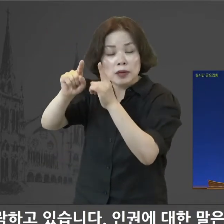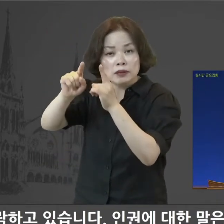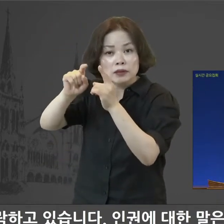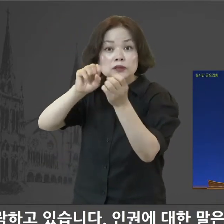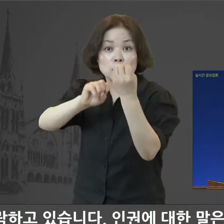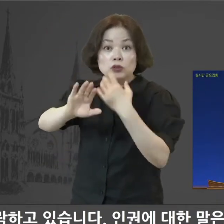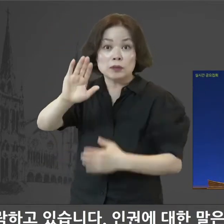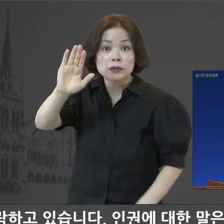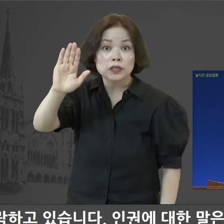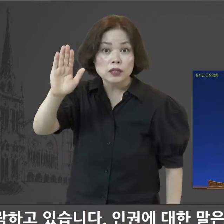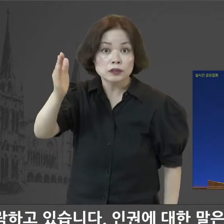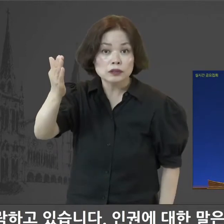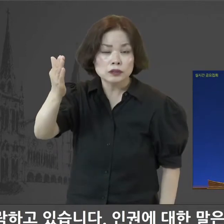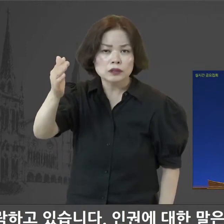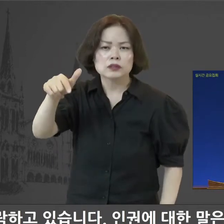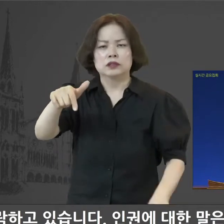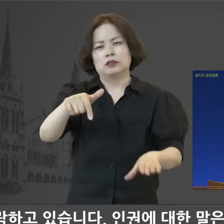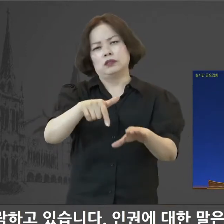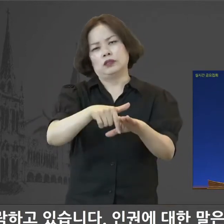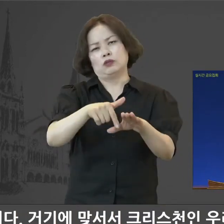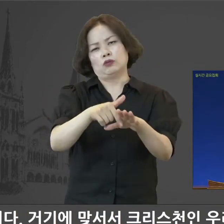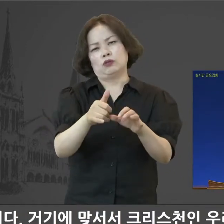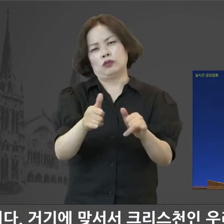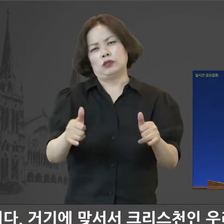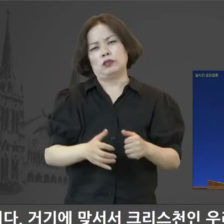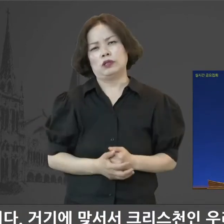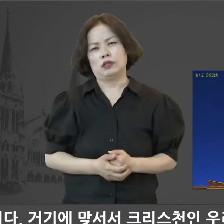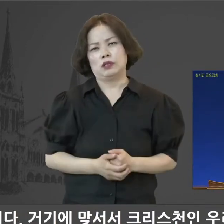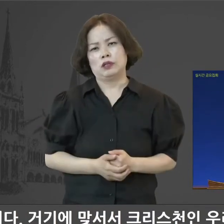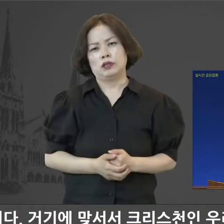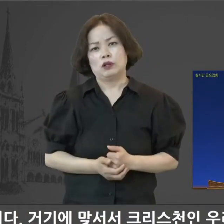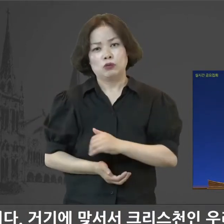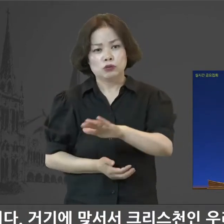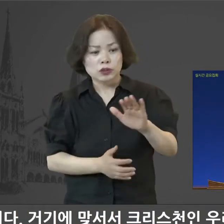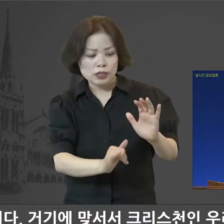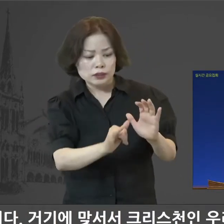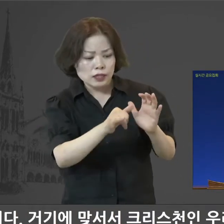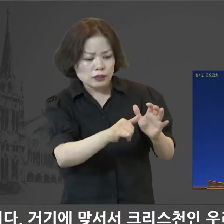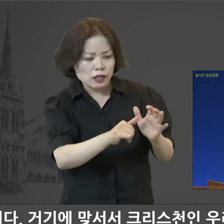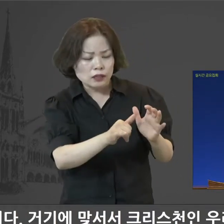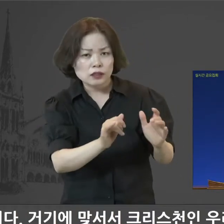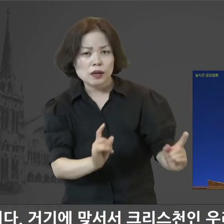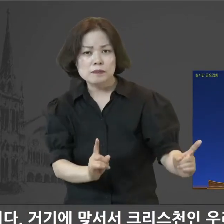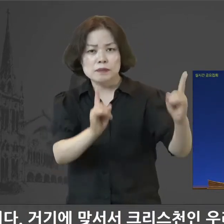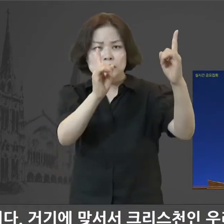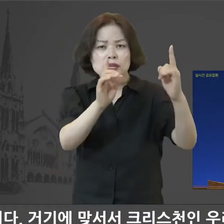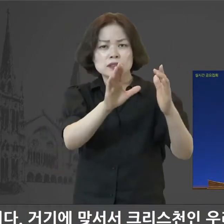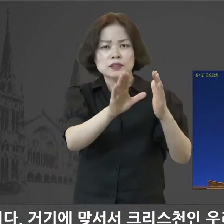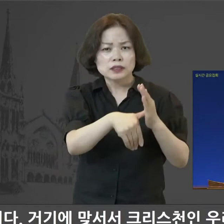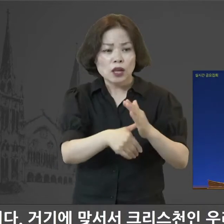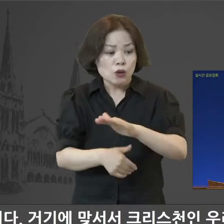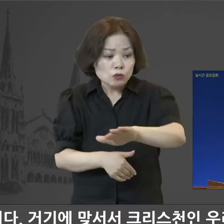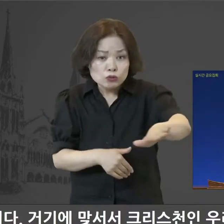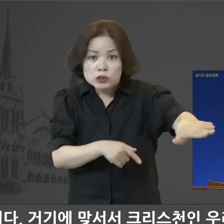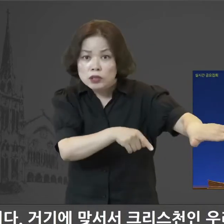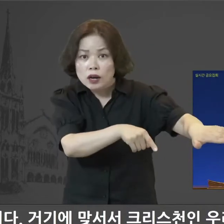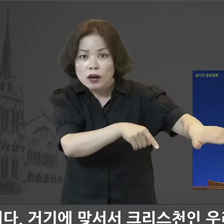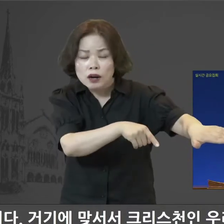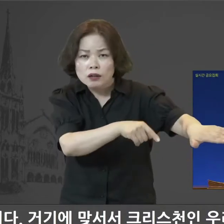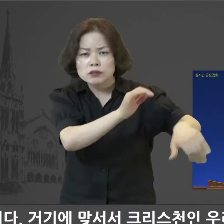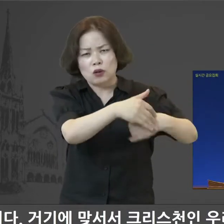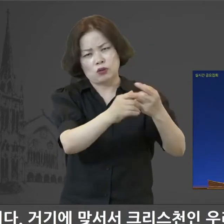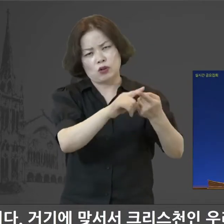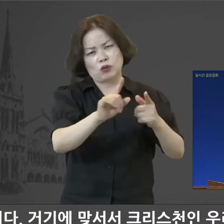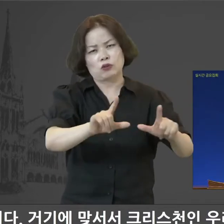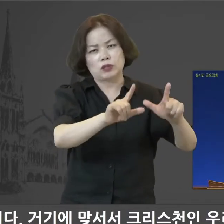되는 그 기독교인이라는 거죠. 그러니까 우리가 세상과 맞설 때 결국은 우리가